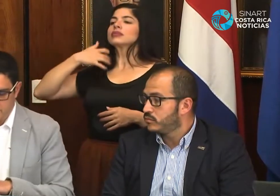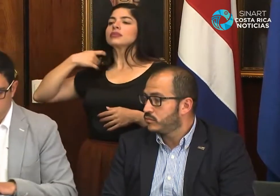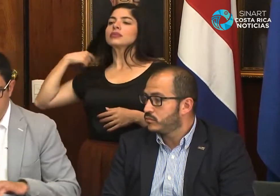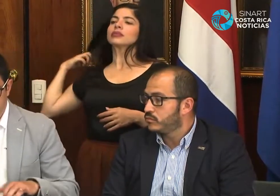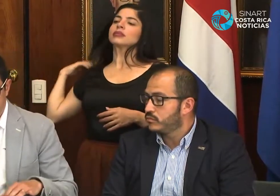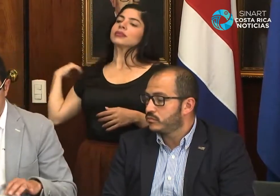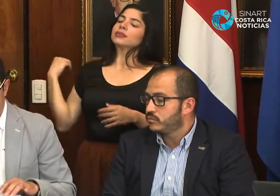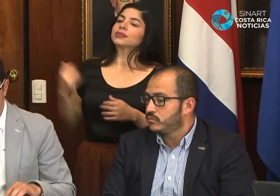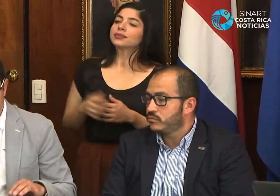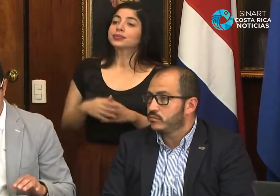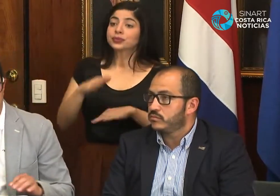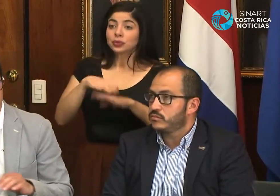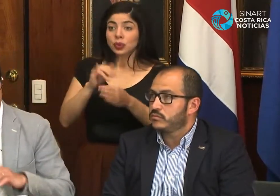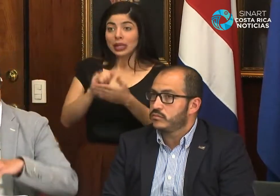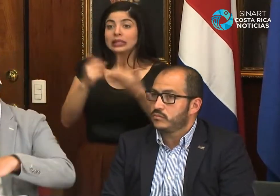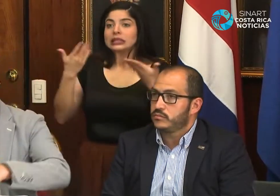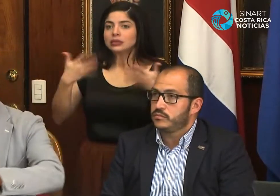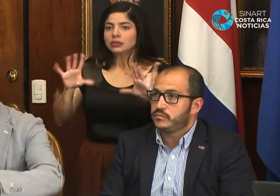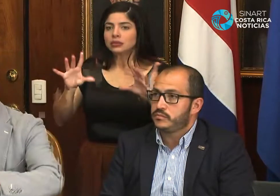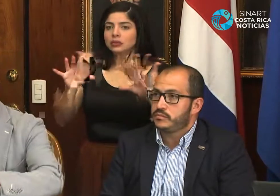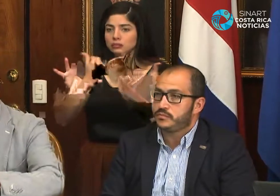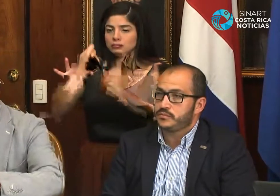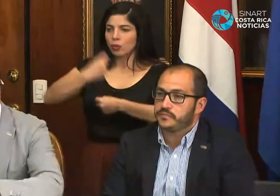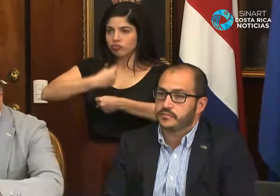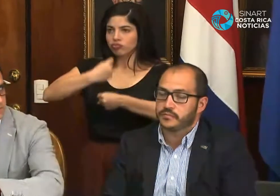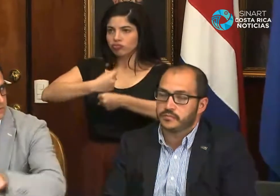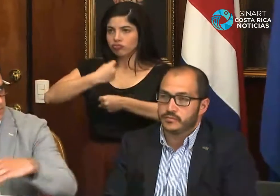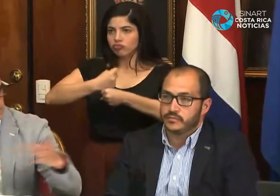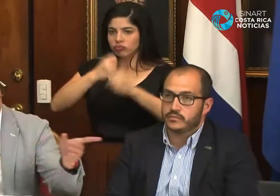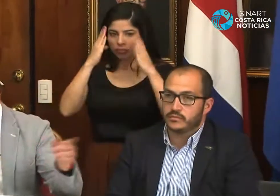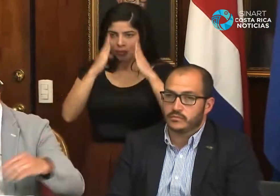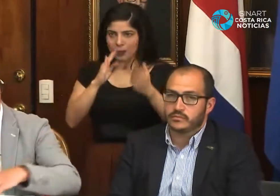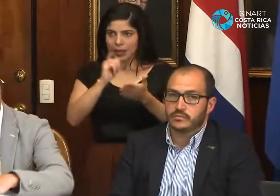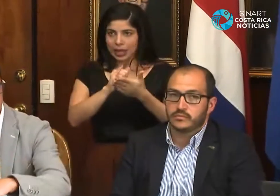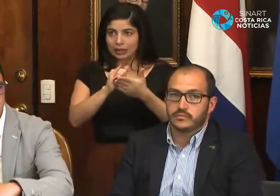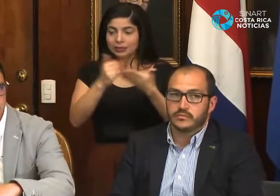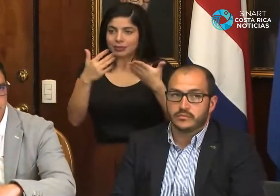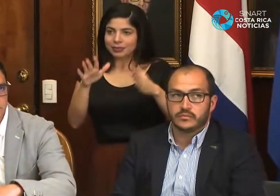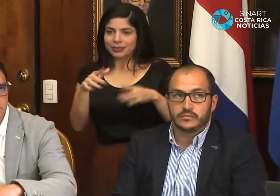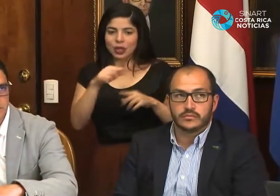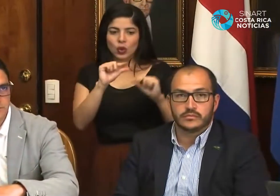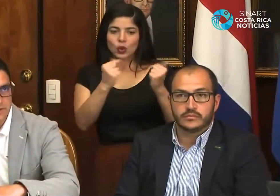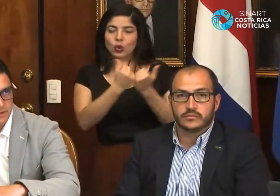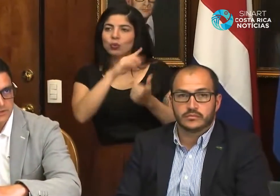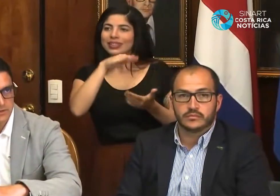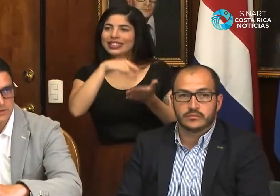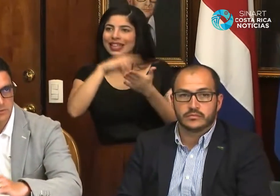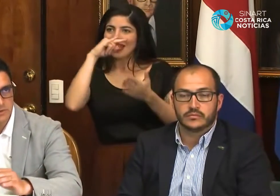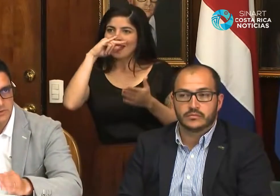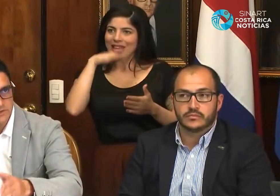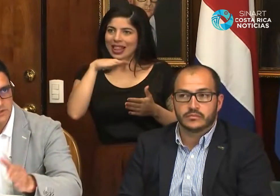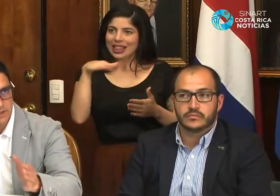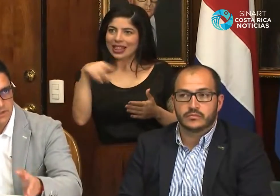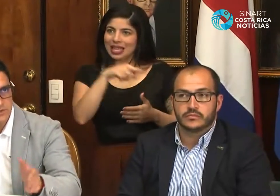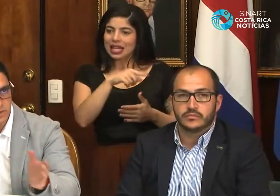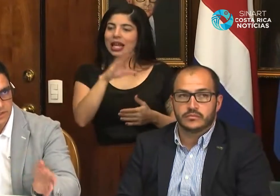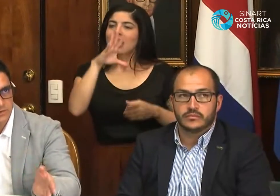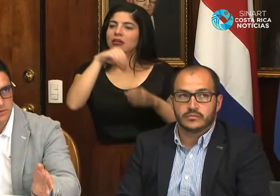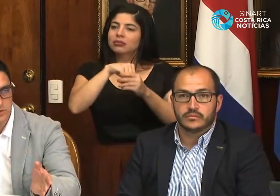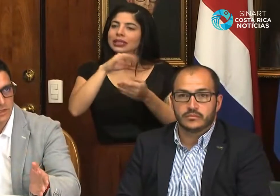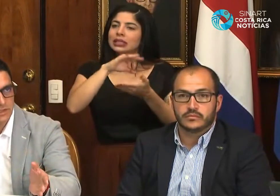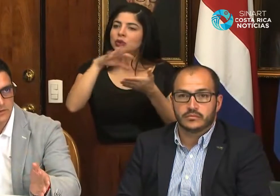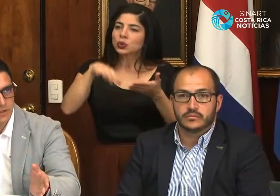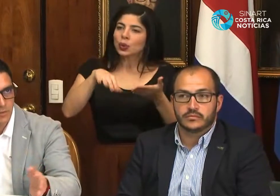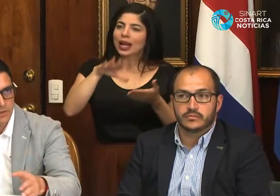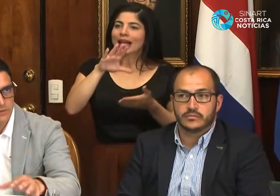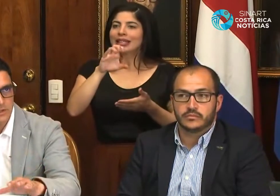Bueno, con respecto a esto, hay ya grupos de trabajo que están justamente abordando. Ya tenemos el grupo de centros infantiles, donde estamos viendo Ensenada y escuelas,